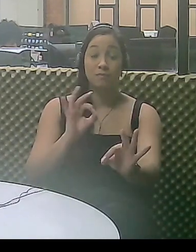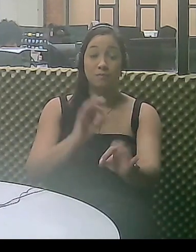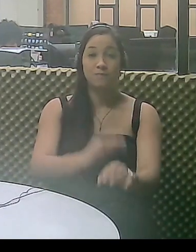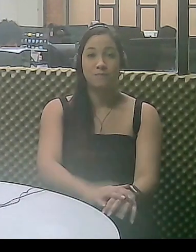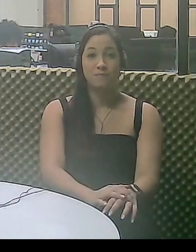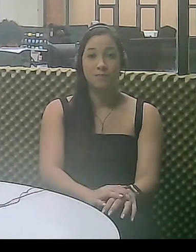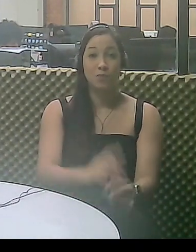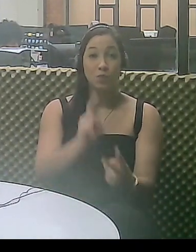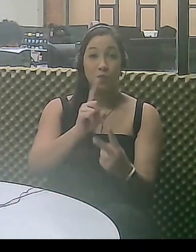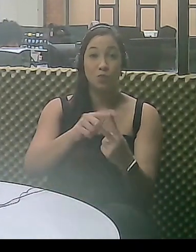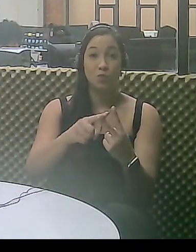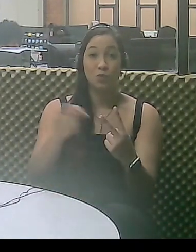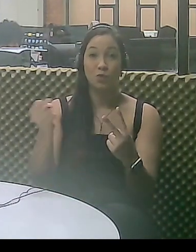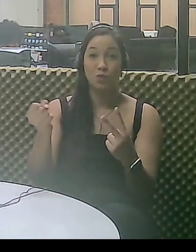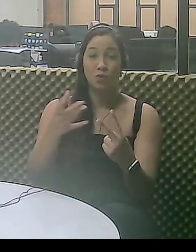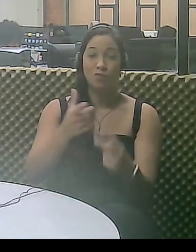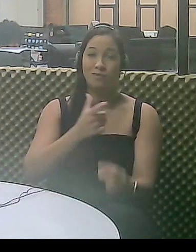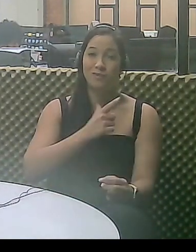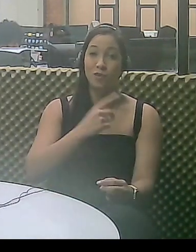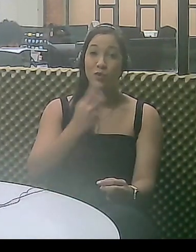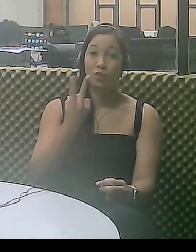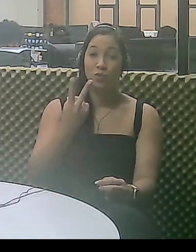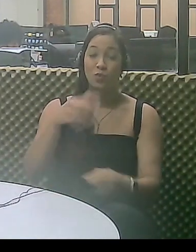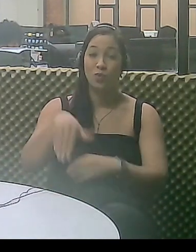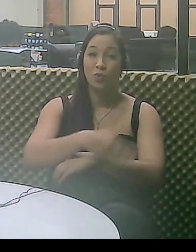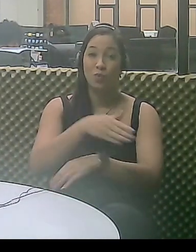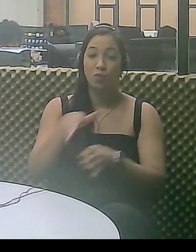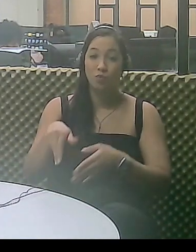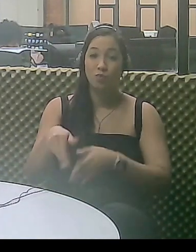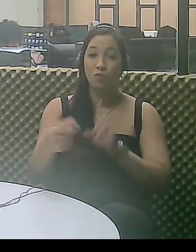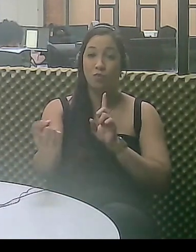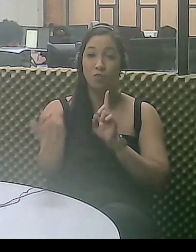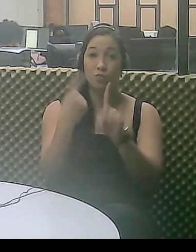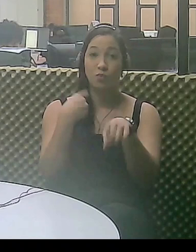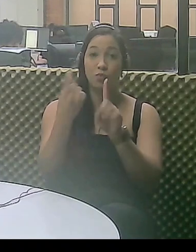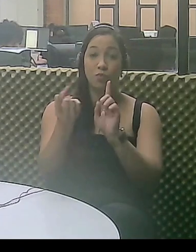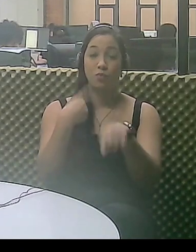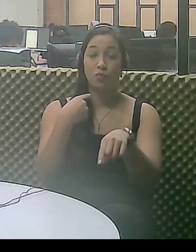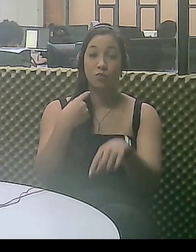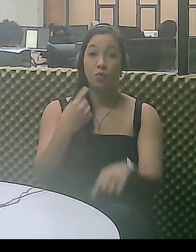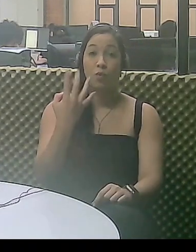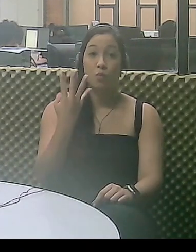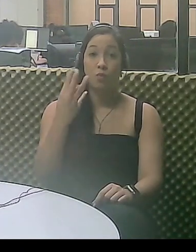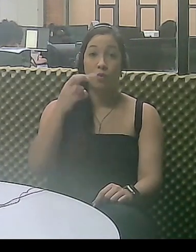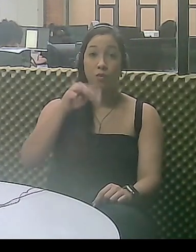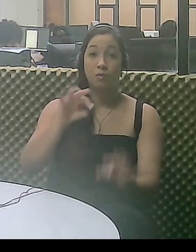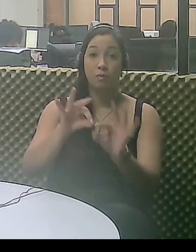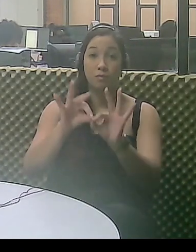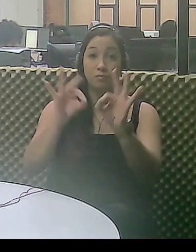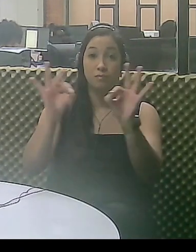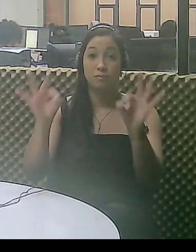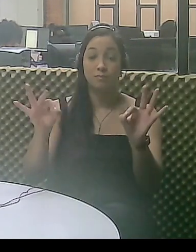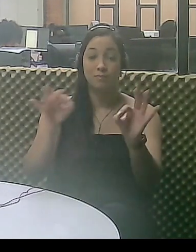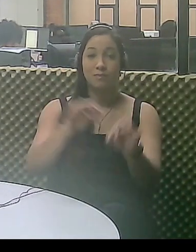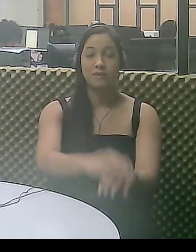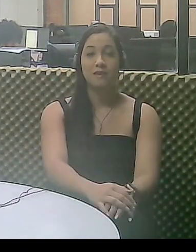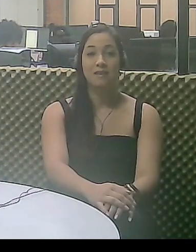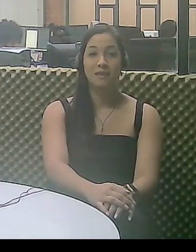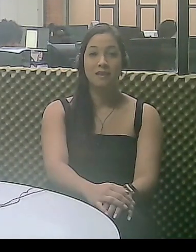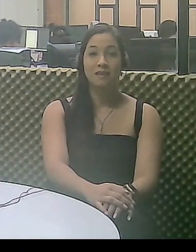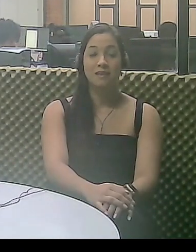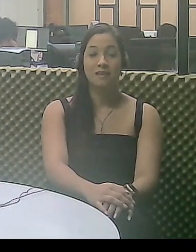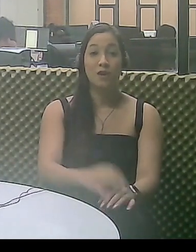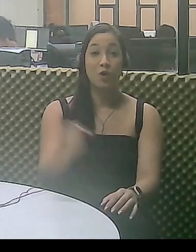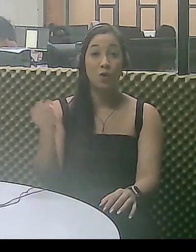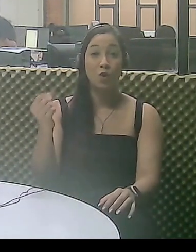Os dois novos equipamentos terão duas faixas, ida e volta, com 4 metros de largura cada. A previsão é